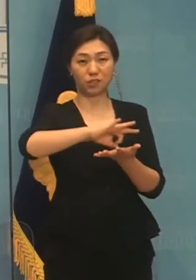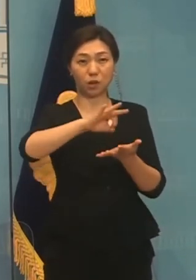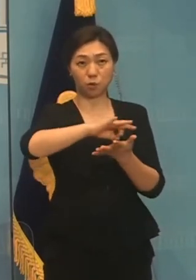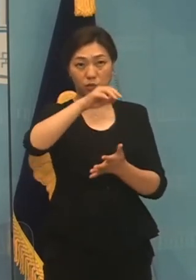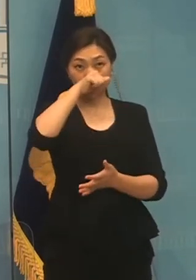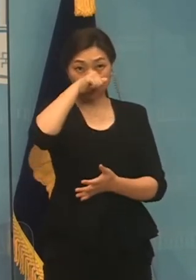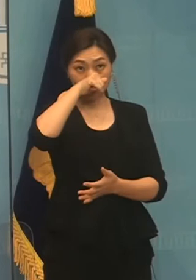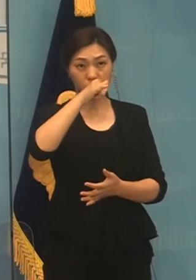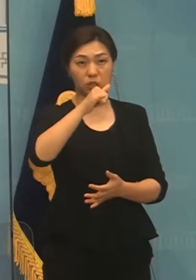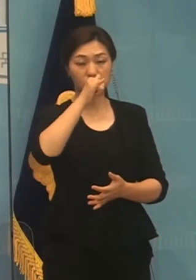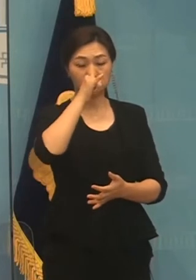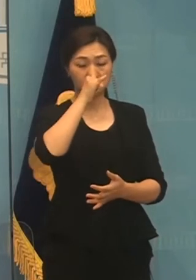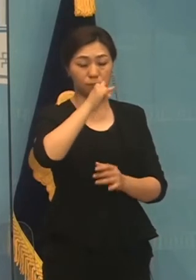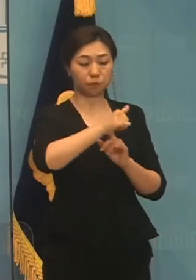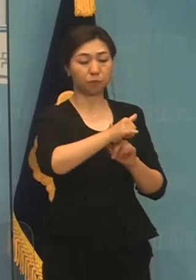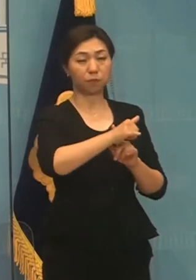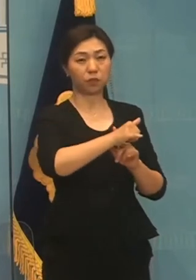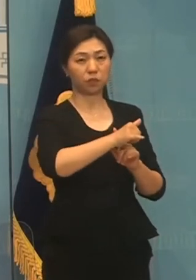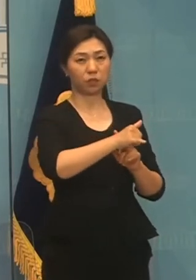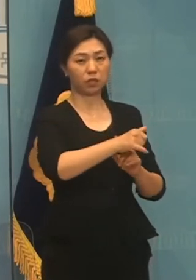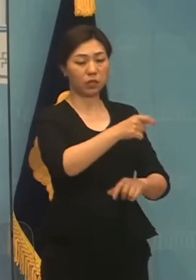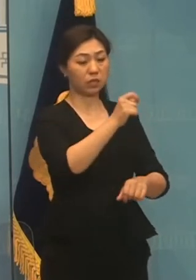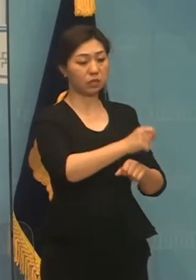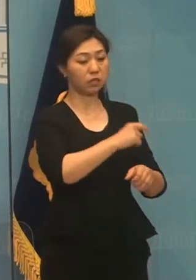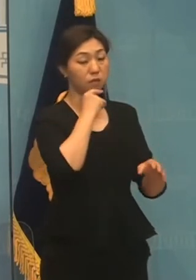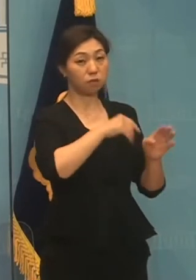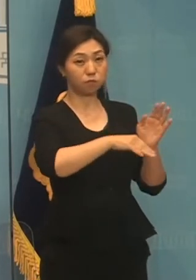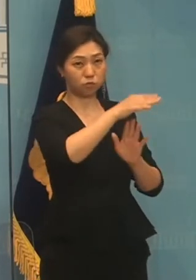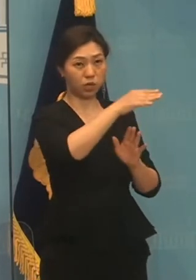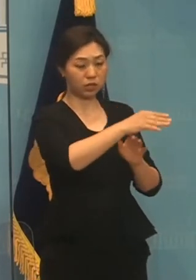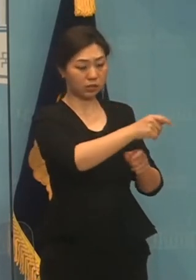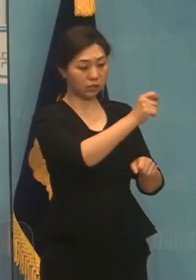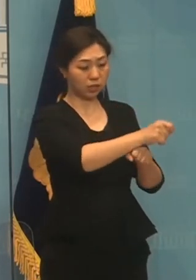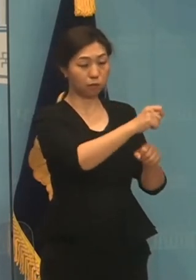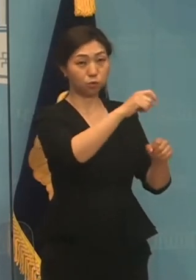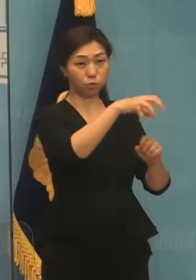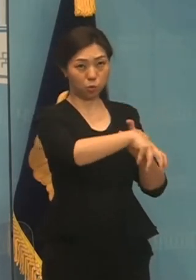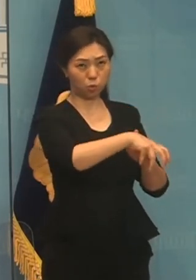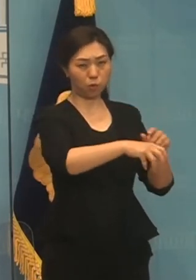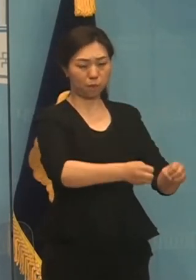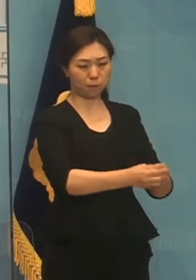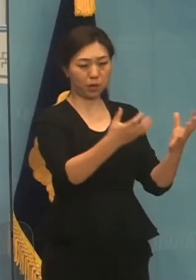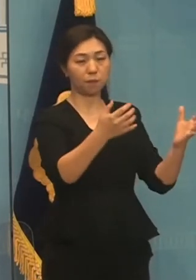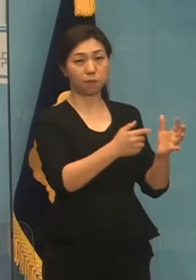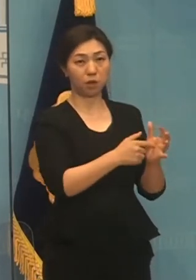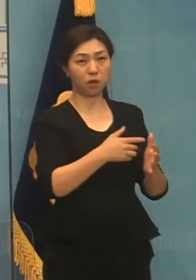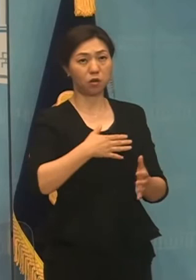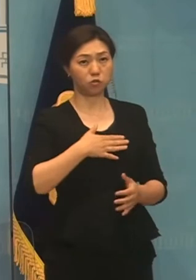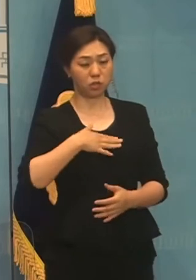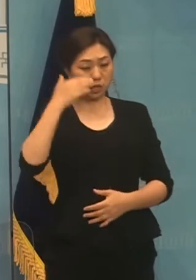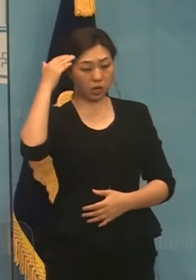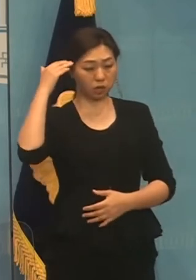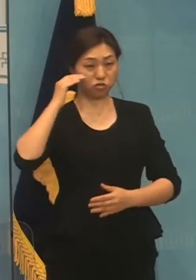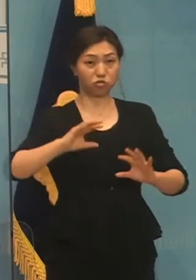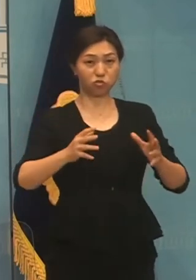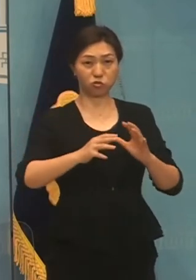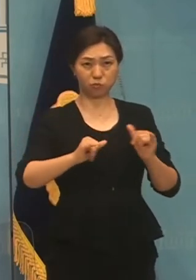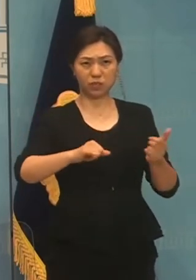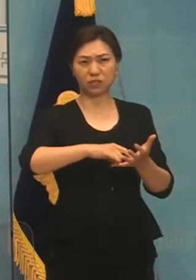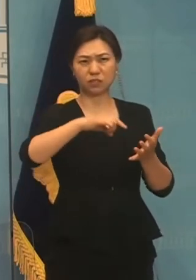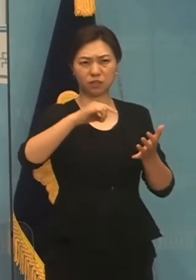대해 일방적으로 폭파되었다. 우리 국민의 혈세는 먼지 속으로 사라졌고